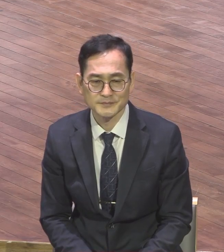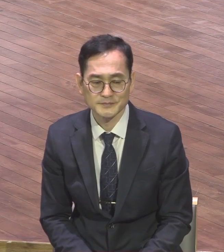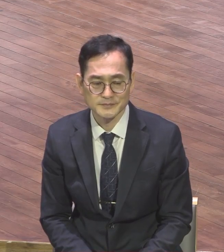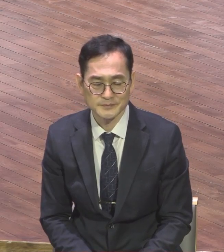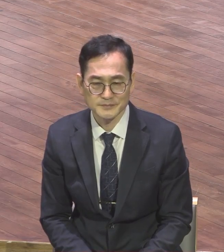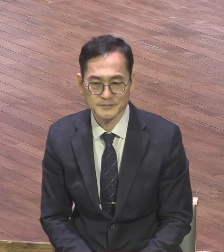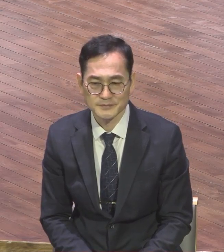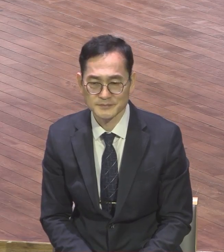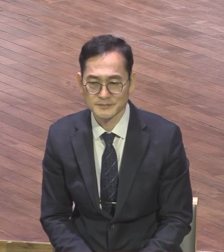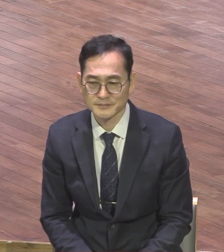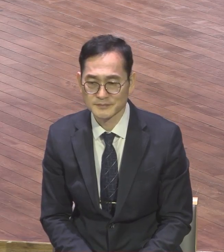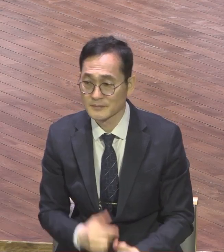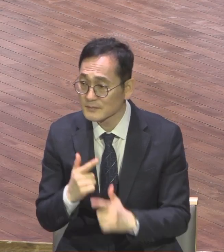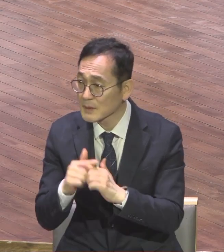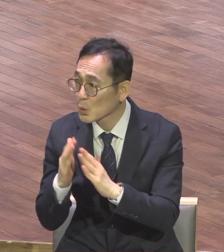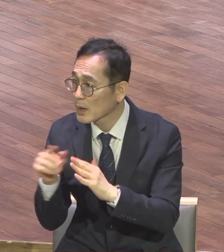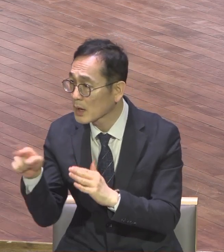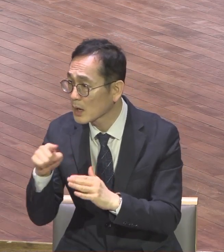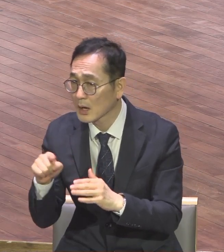들어본 적도 없고